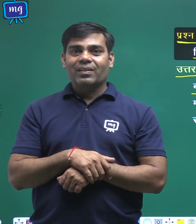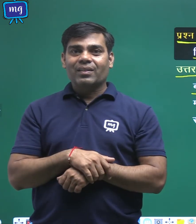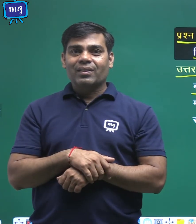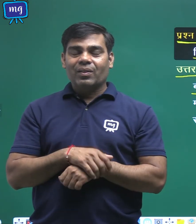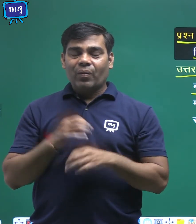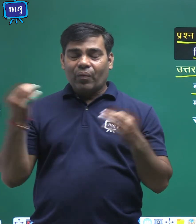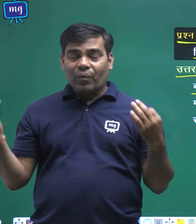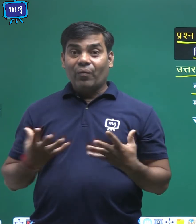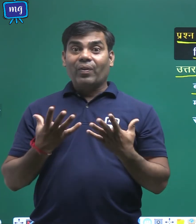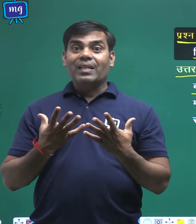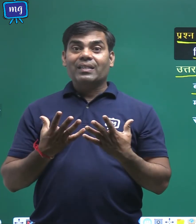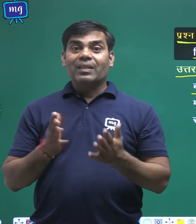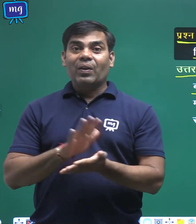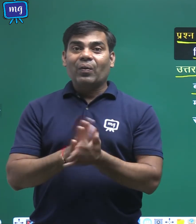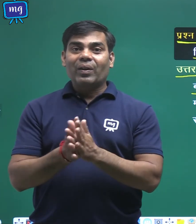ताज़ी रोटी,